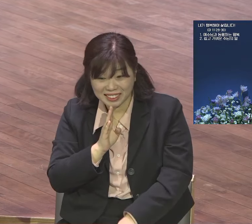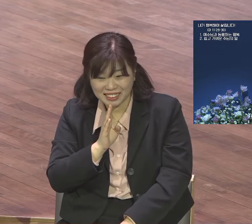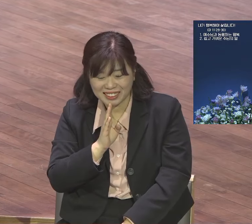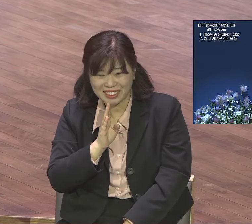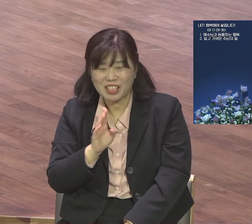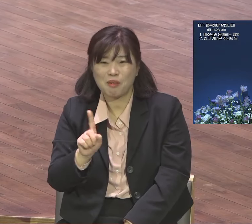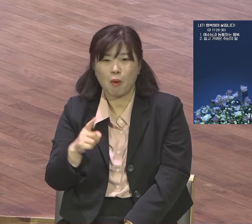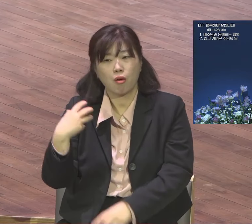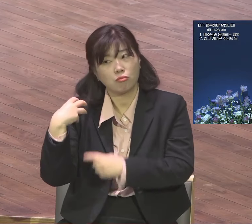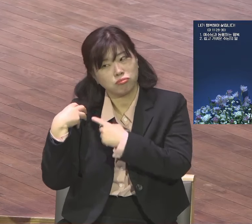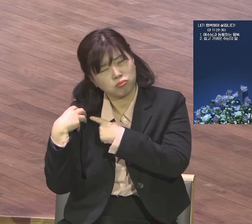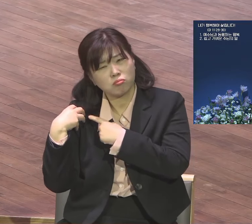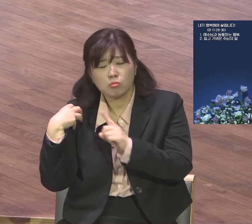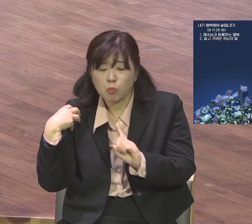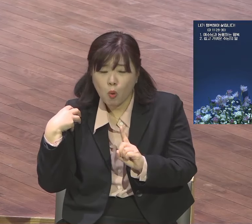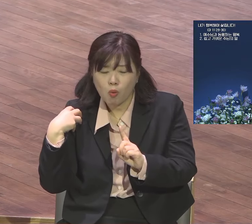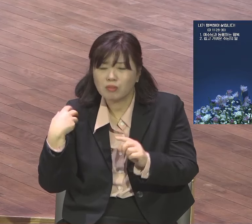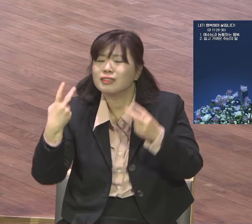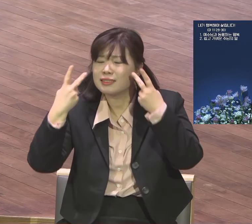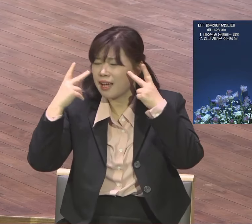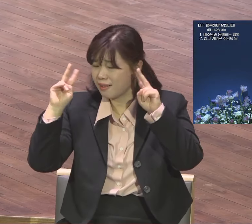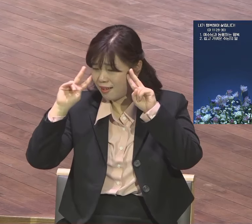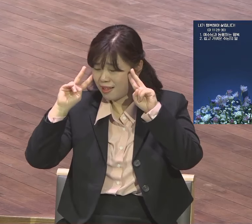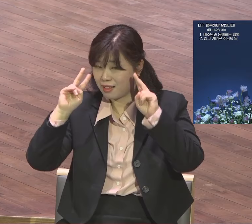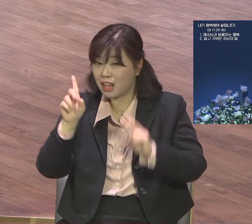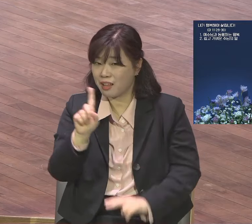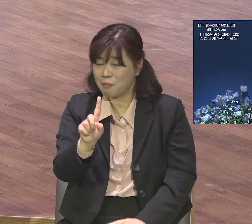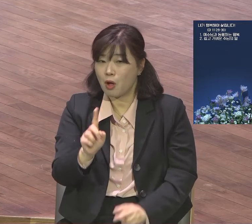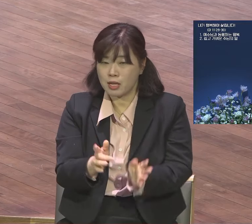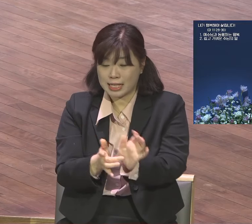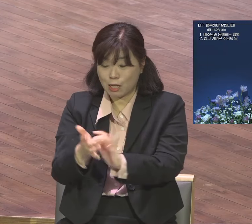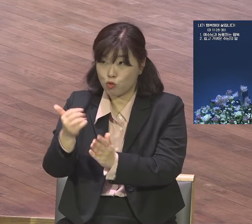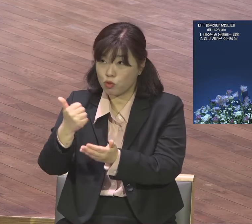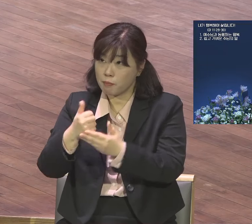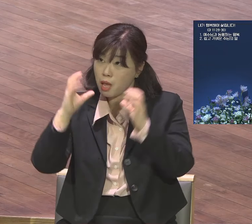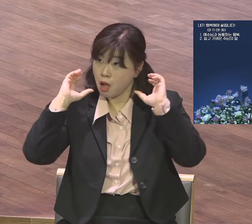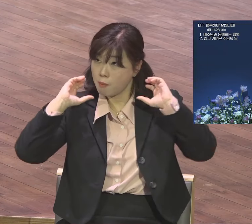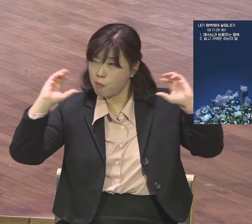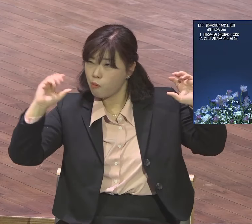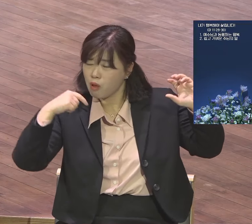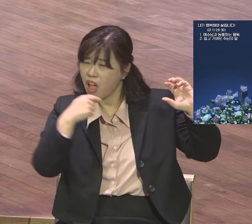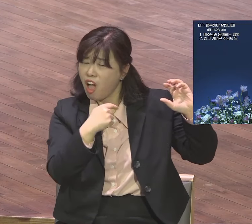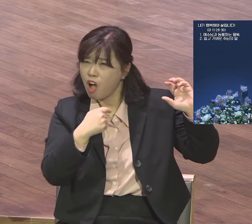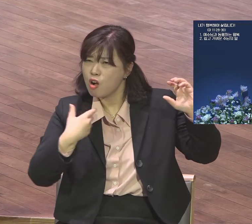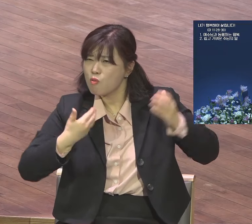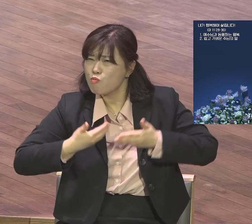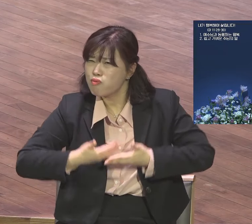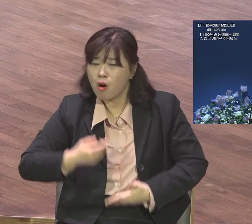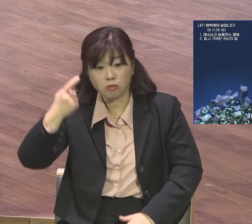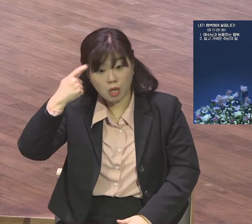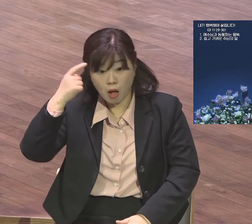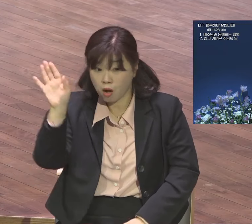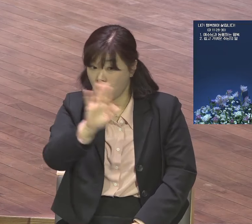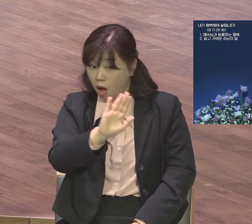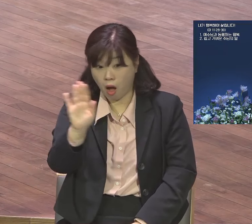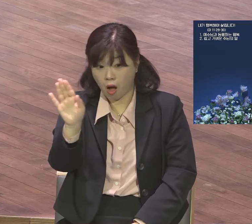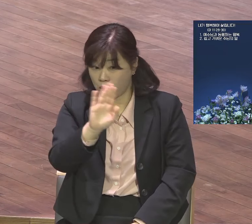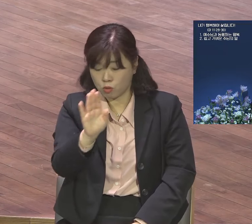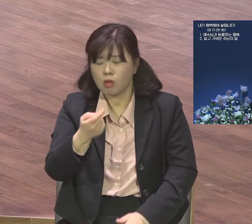우리가 착각하지 말아야 할 것은 예수님이 우리에게 주신 멍에는 쉽고 그 짐은 가볍다는